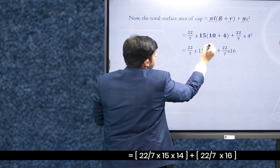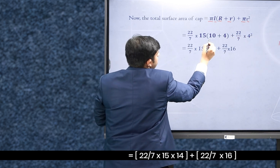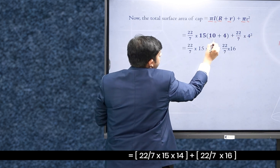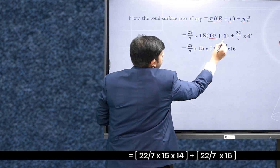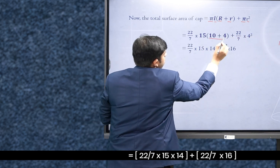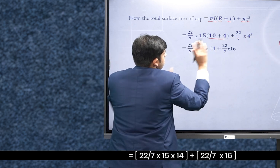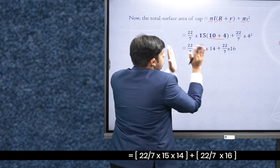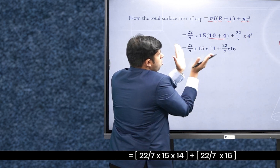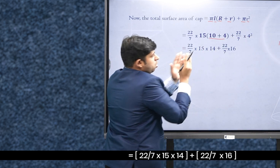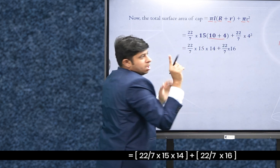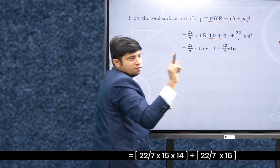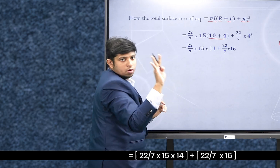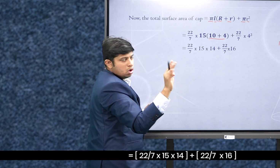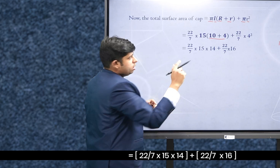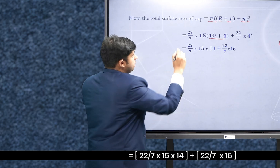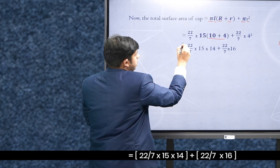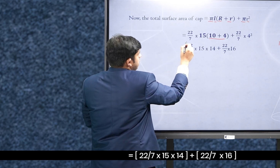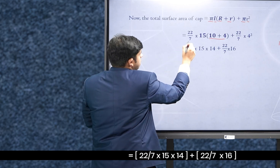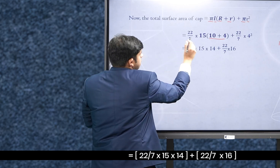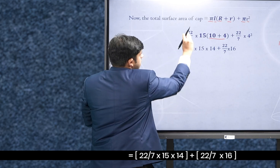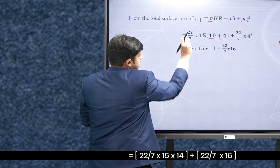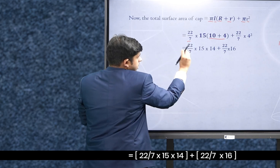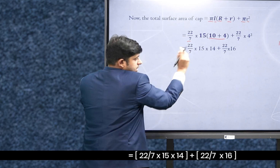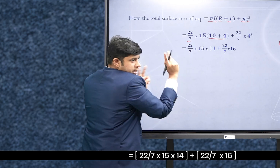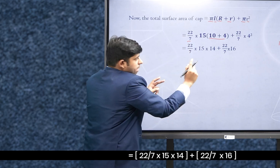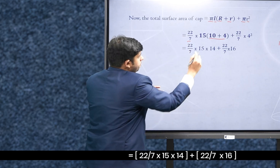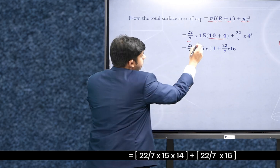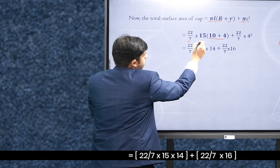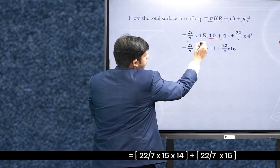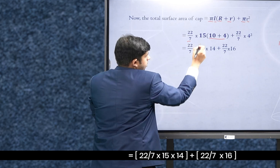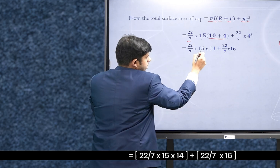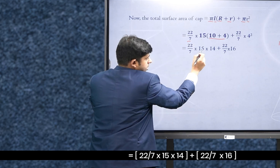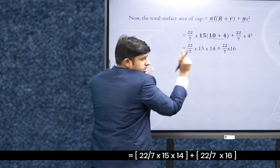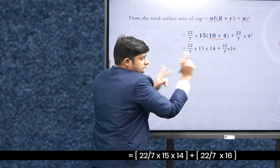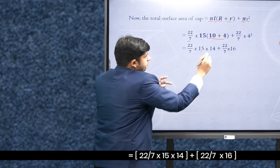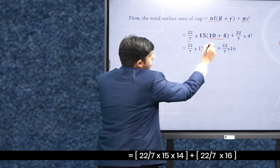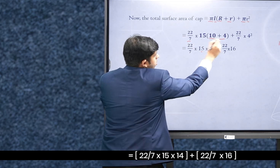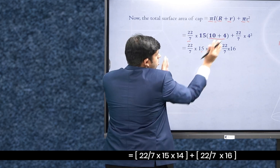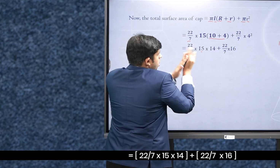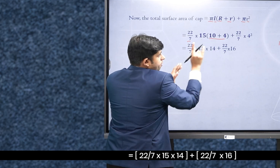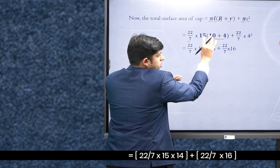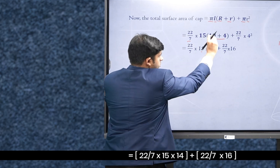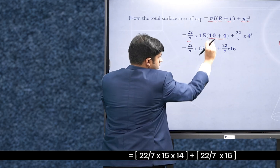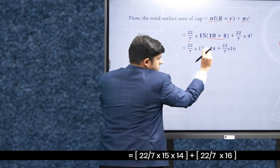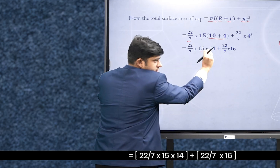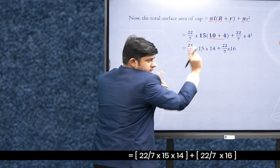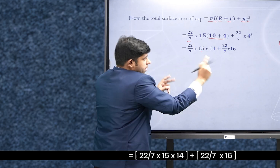ஈடு 22 கீழ் 7 பெருக்கல் 15 பெருக்கல் 14 கூட்டல் 22